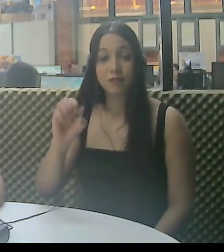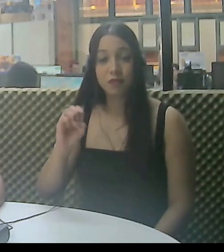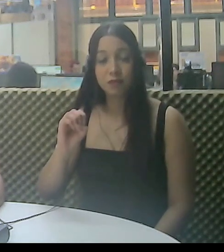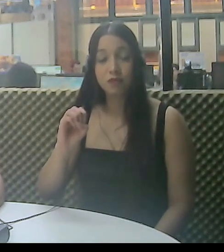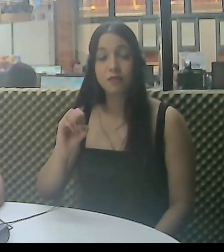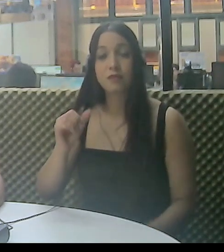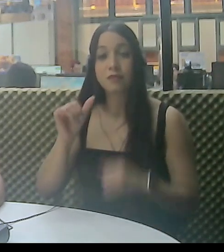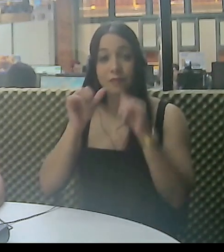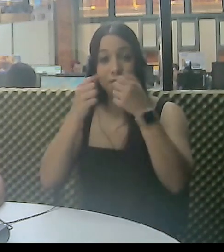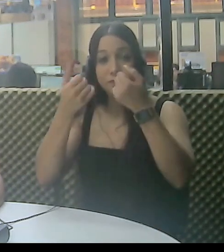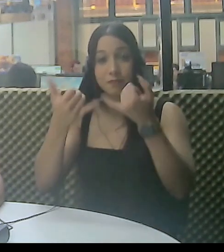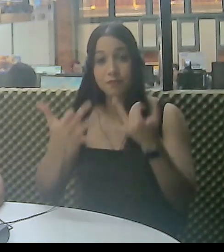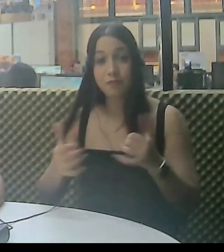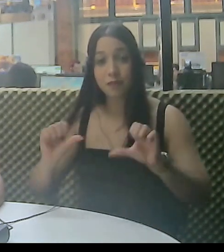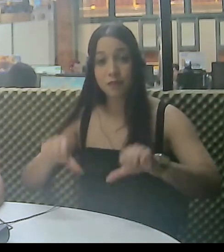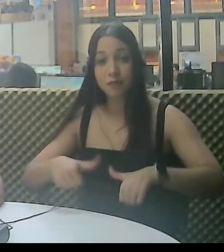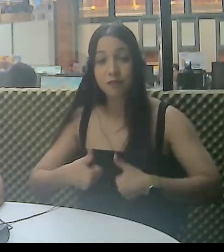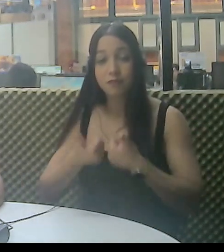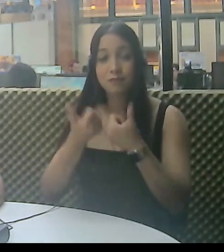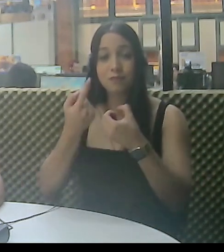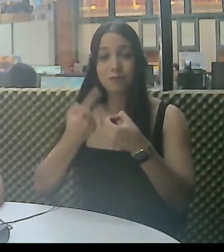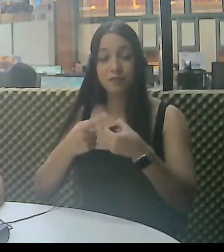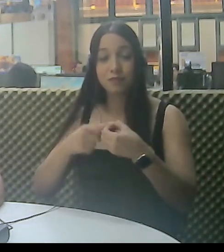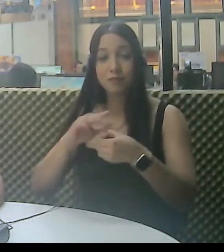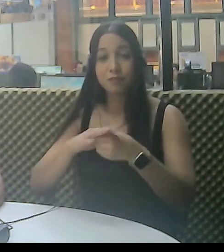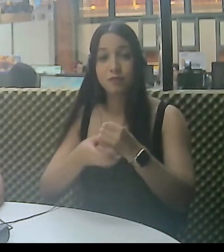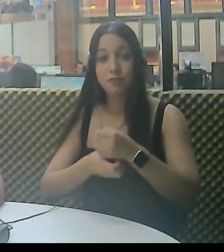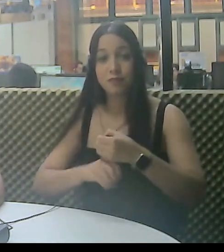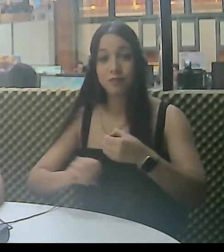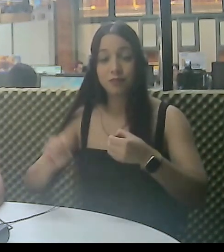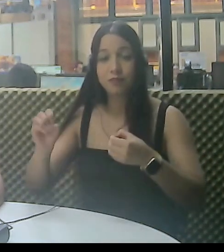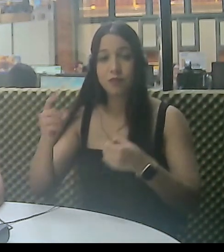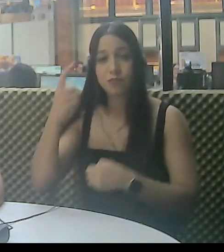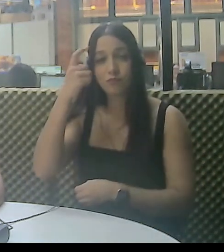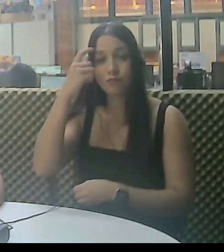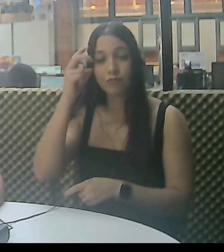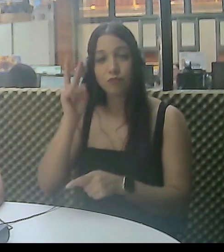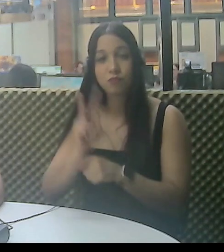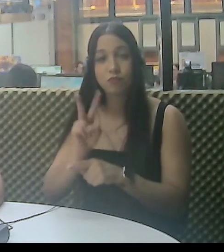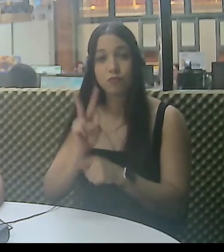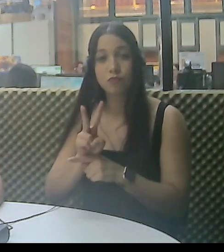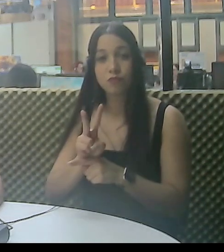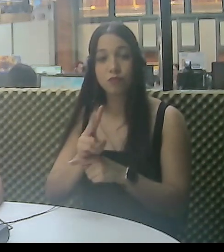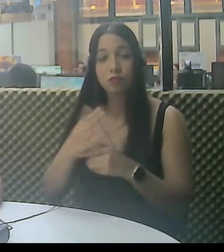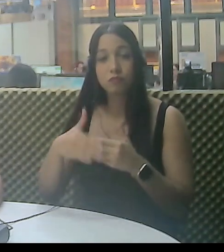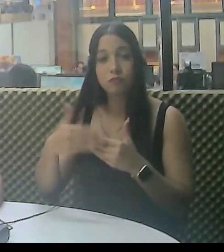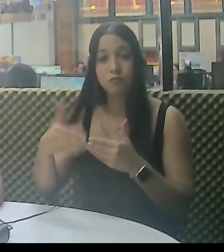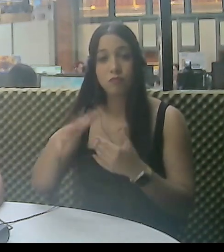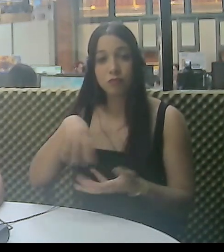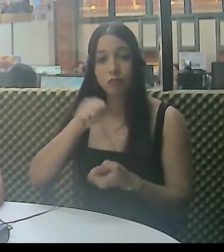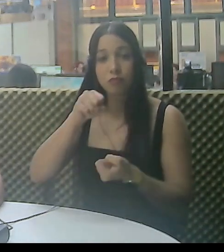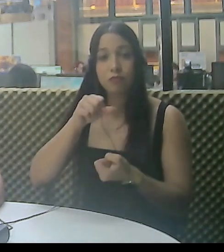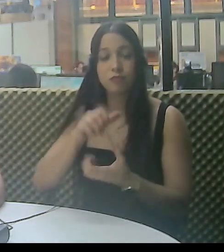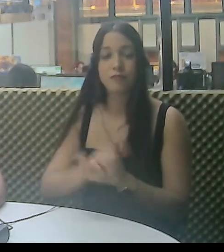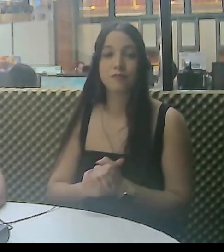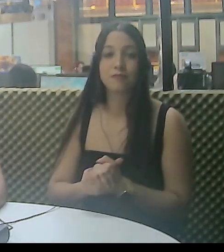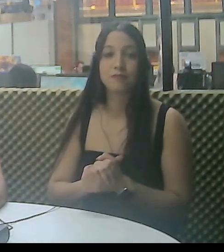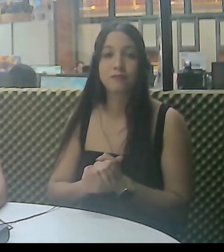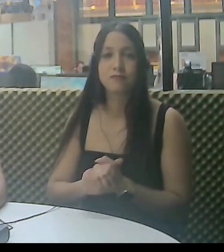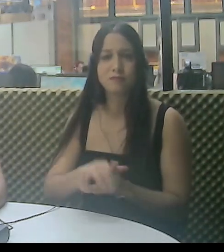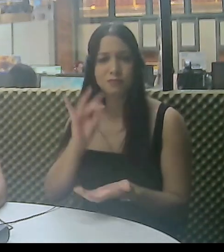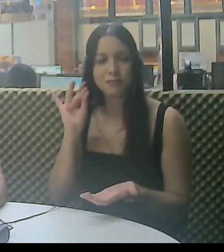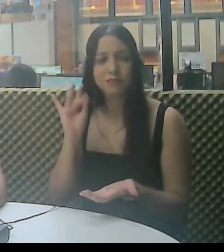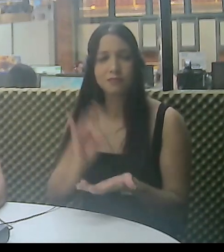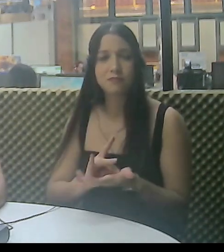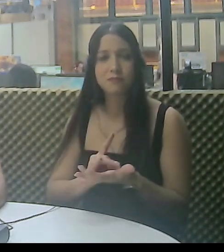que as melhorias no saneamento básico da cidade têm grande preocupação em manter um ritmo sustentável. Na